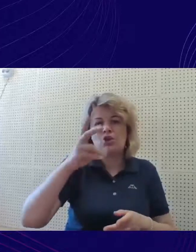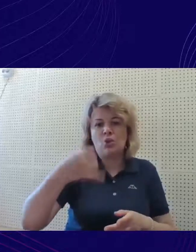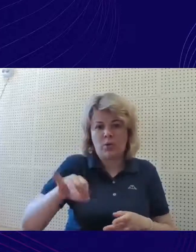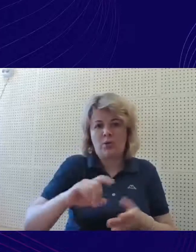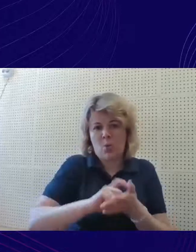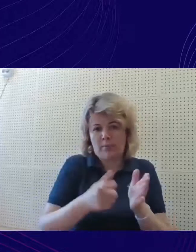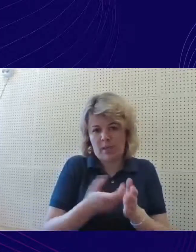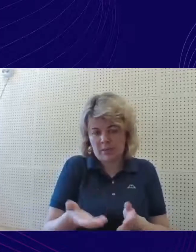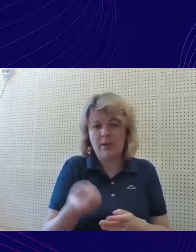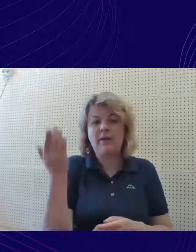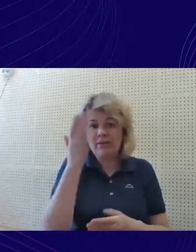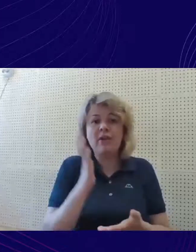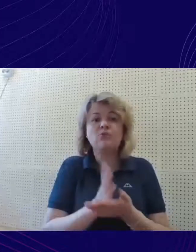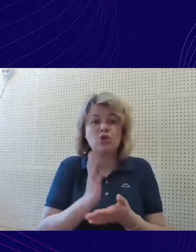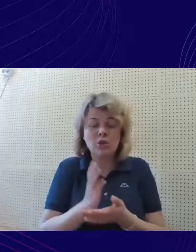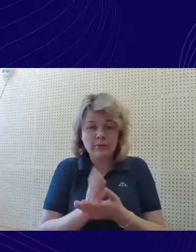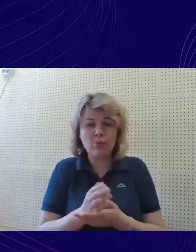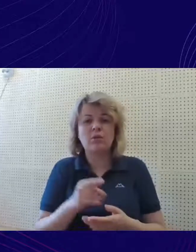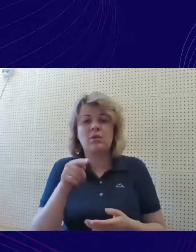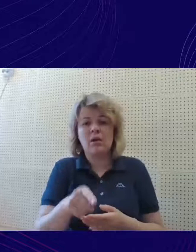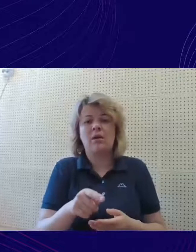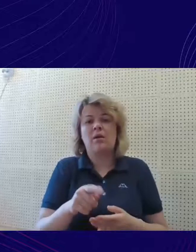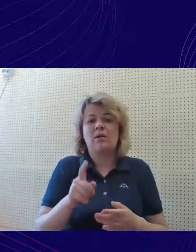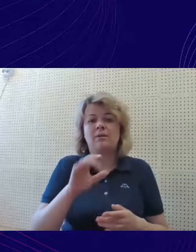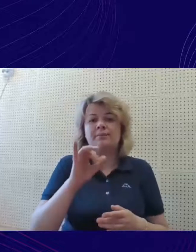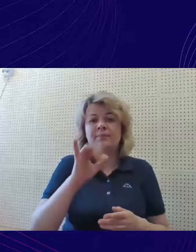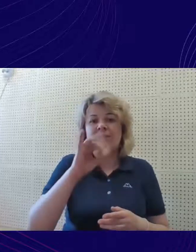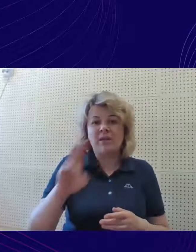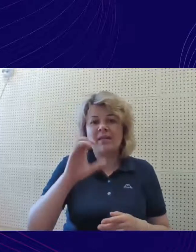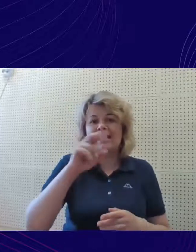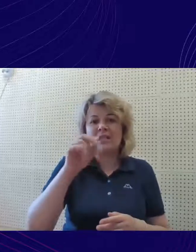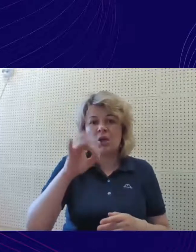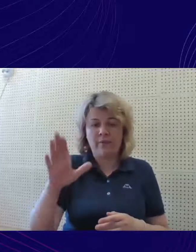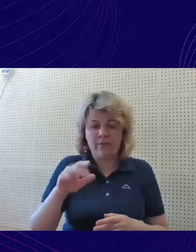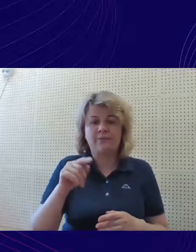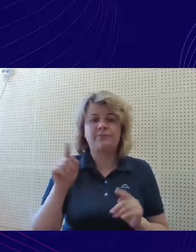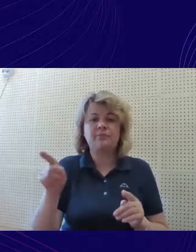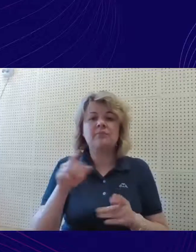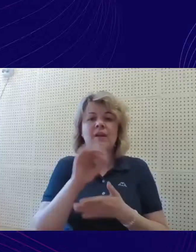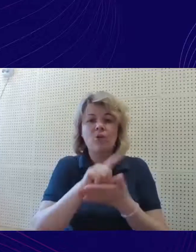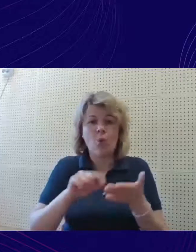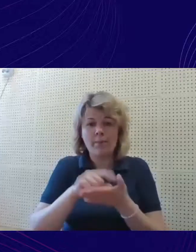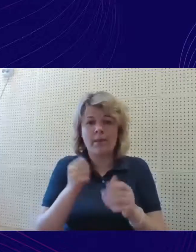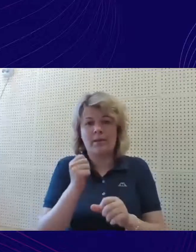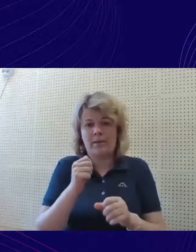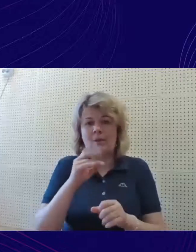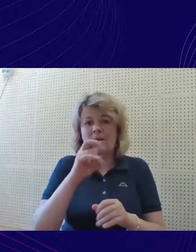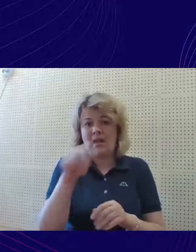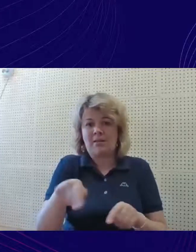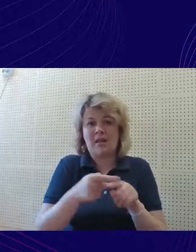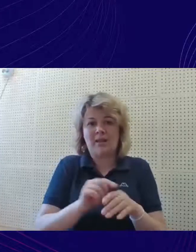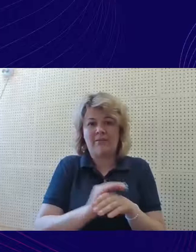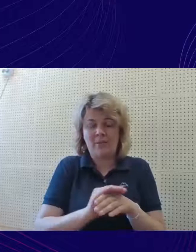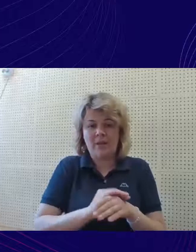В постперестроечных копиях над фамилией Иван Сидоров сделали субтитр